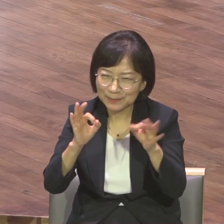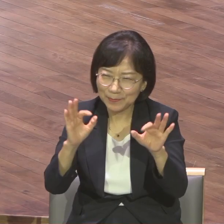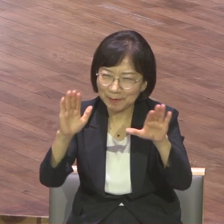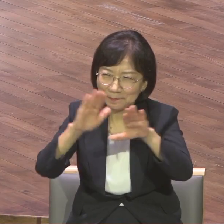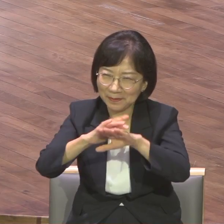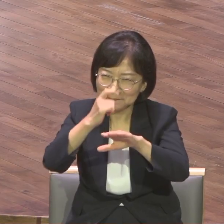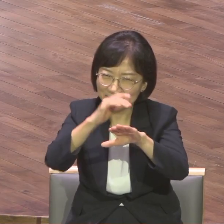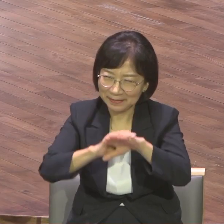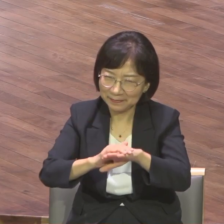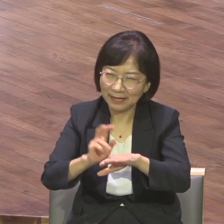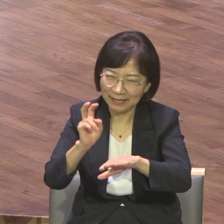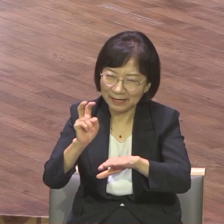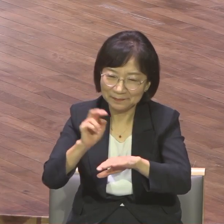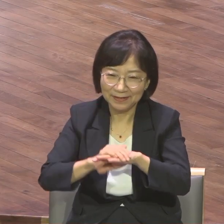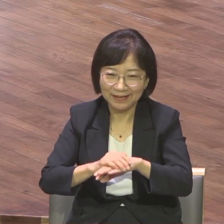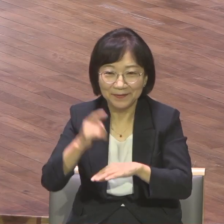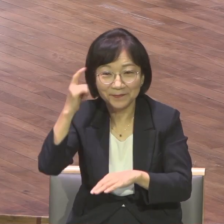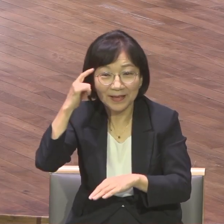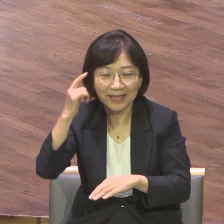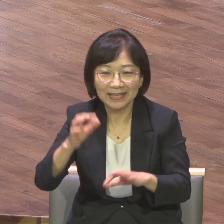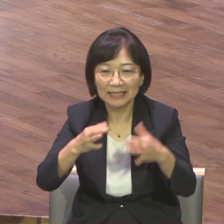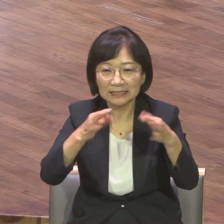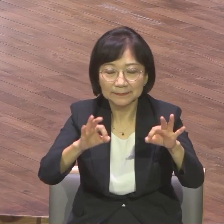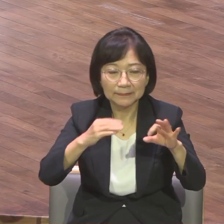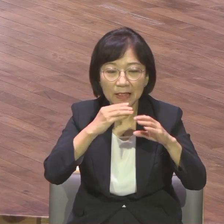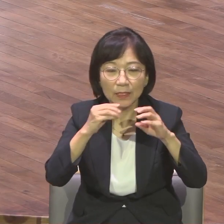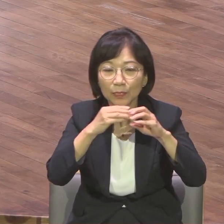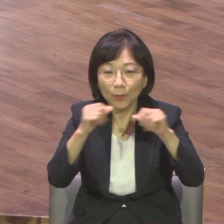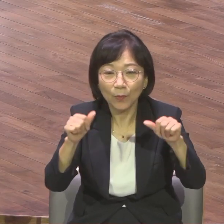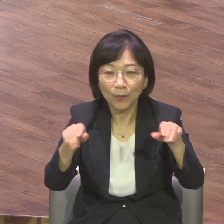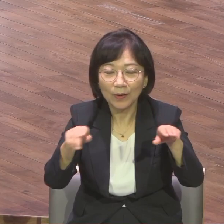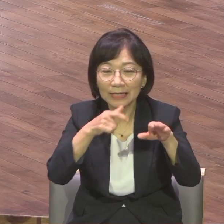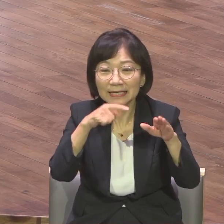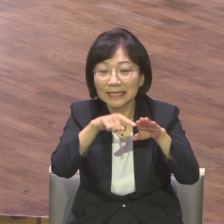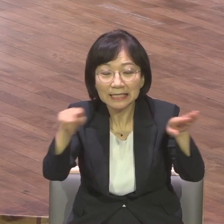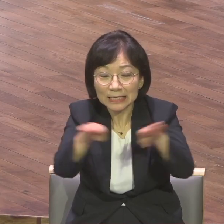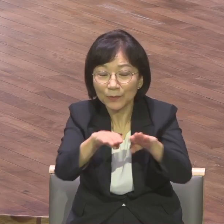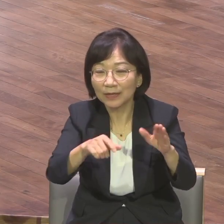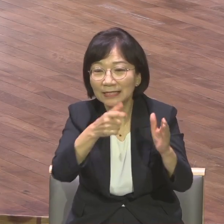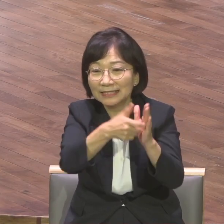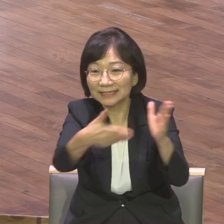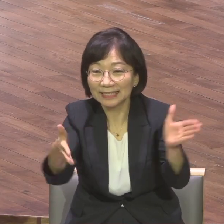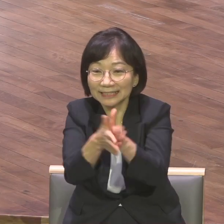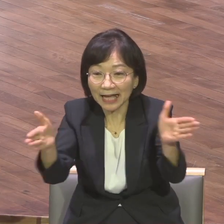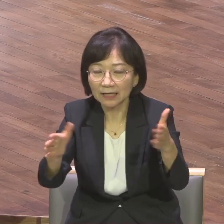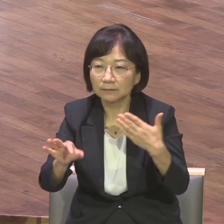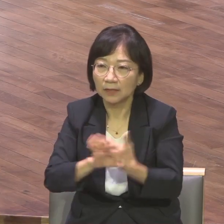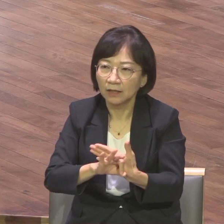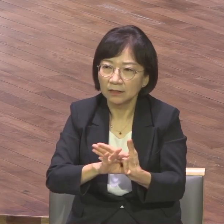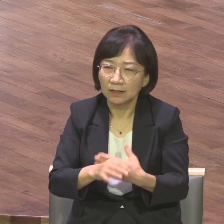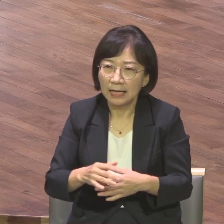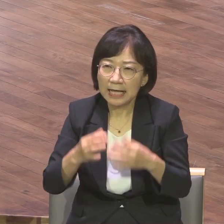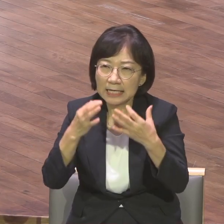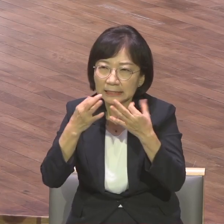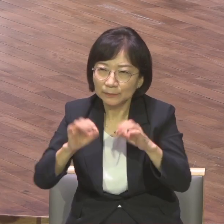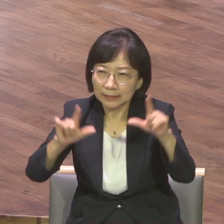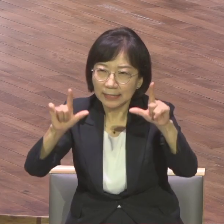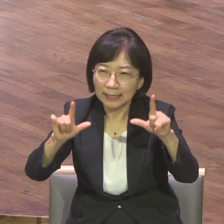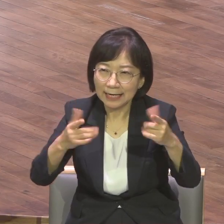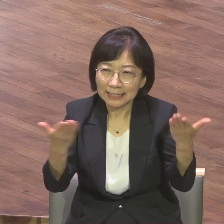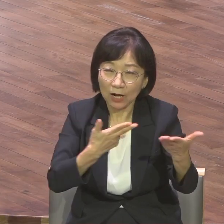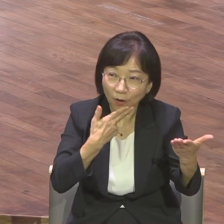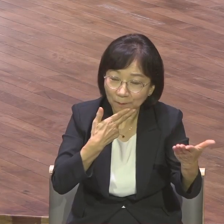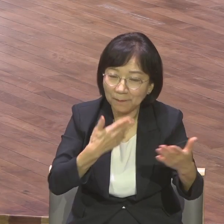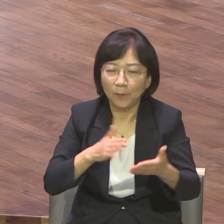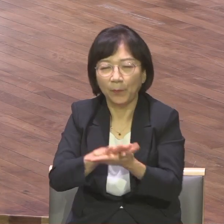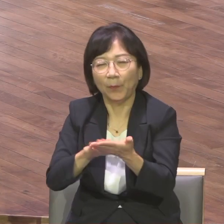놀지요. 금토일 시대 뭔가 놀고 막 놀기 시작하죠. 여행 가기 시작하죠. 방심하기 시작하죠. 그때 오지 않을까? 그것도 심야기도